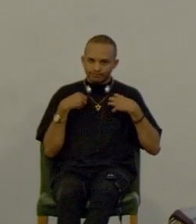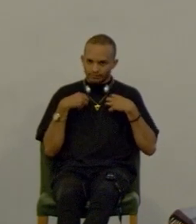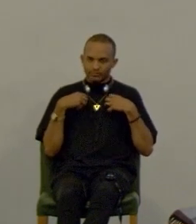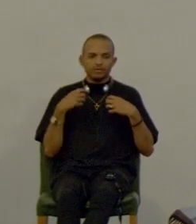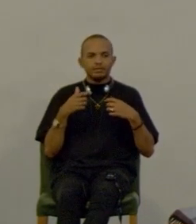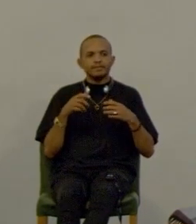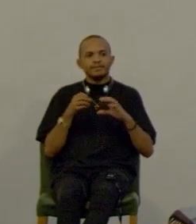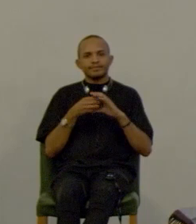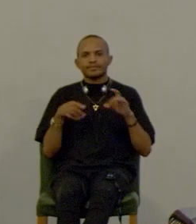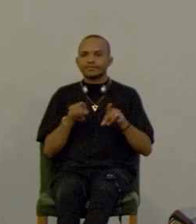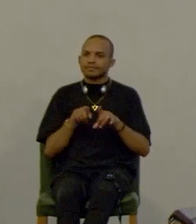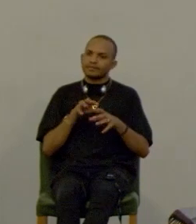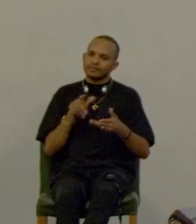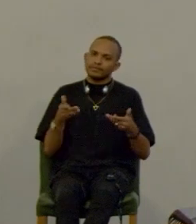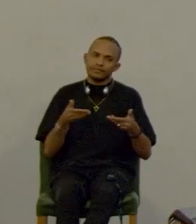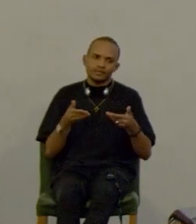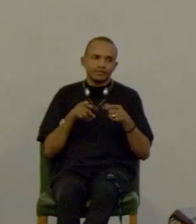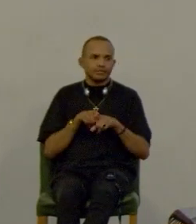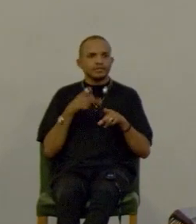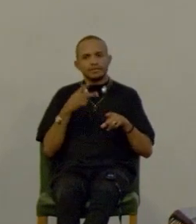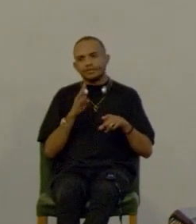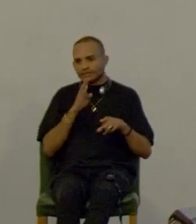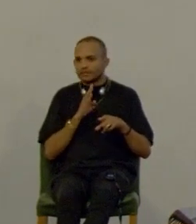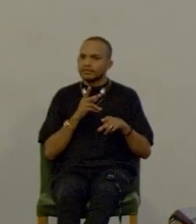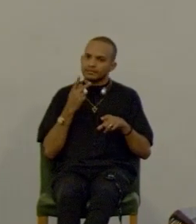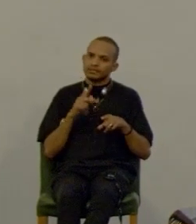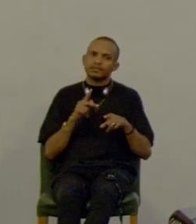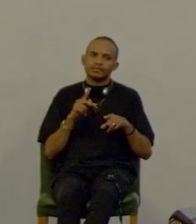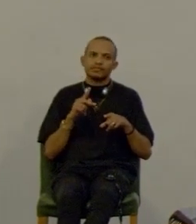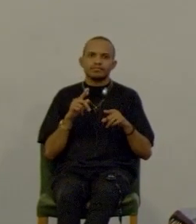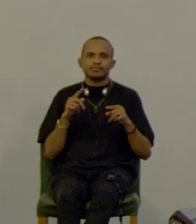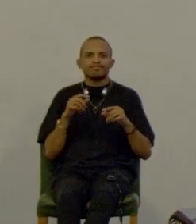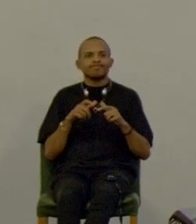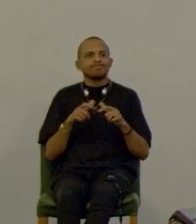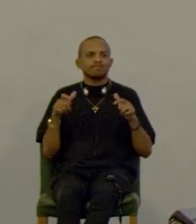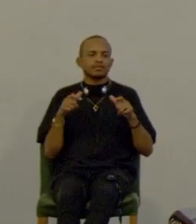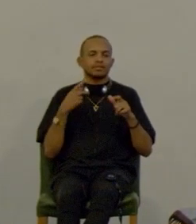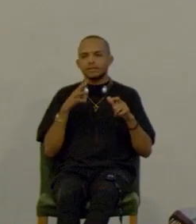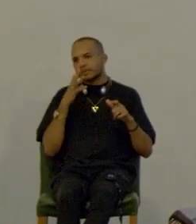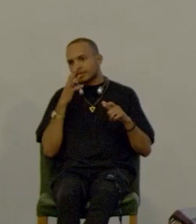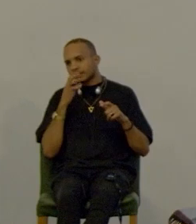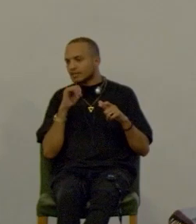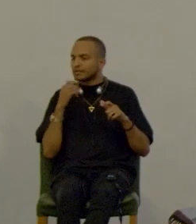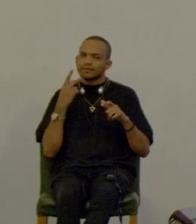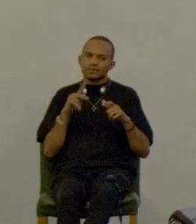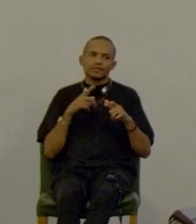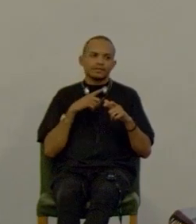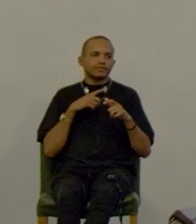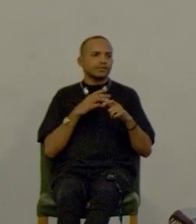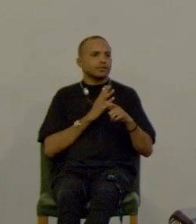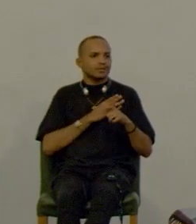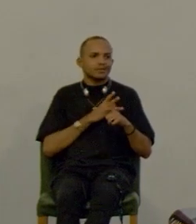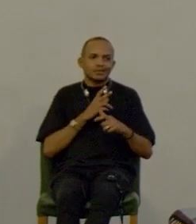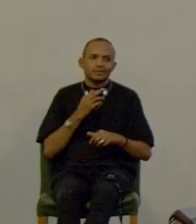é o que caracteriza estar no mundo hoje em dia. E aqui no Brasil, isso é uma coisa que é muito acentuada. Isso pode ser muito interessante, se você tiver um